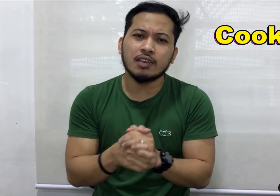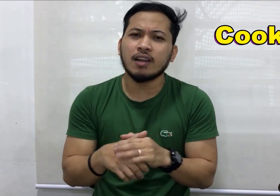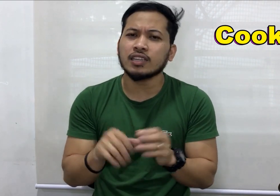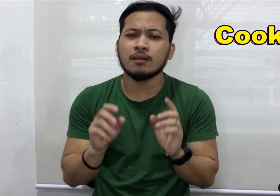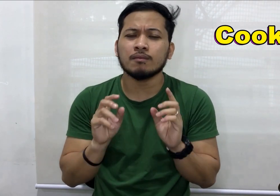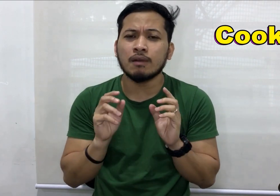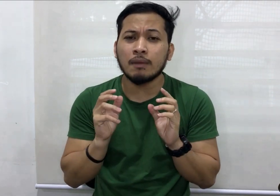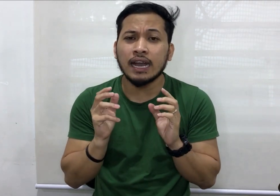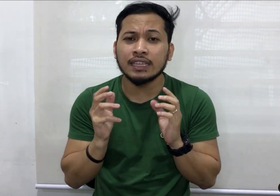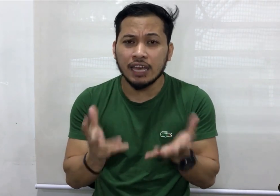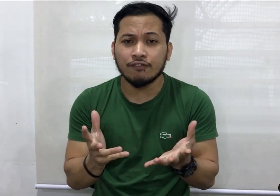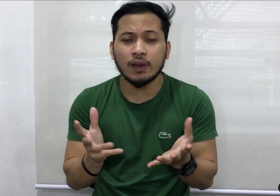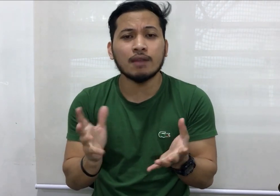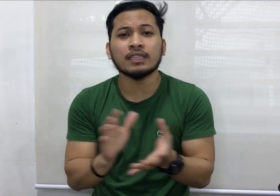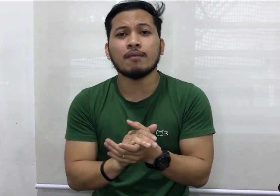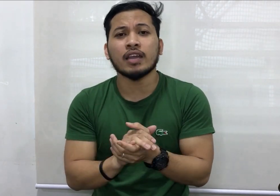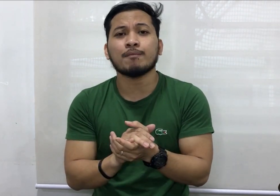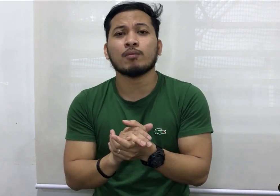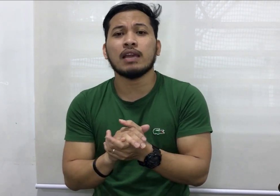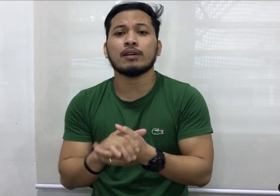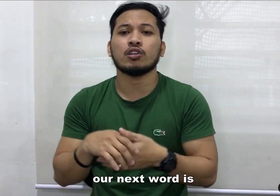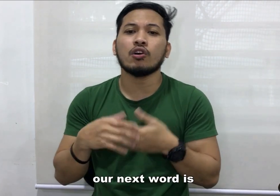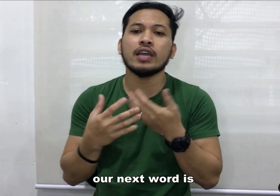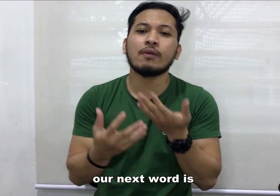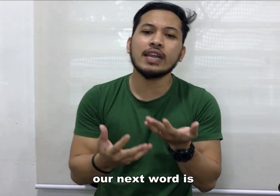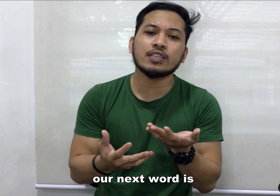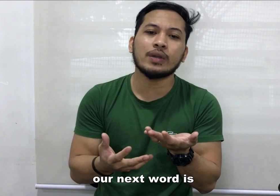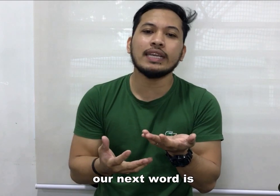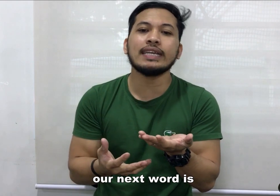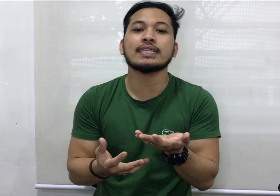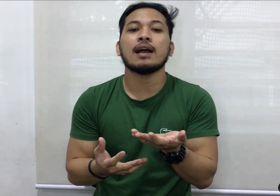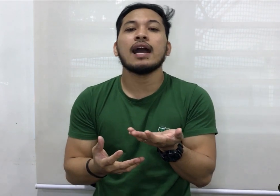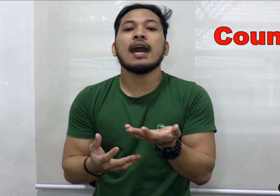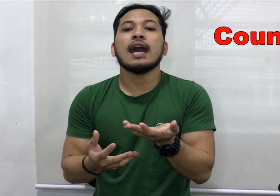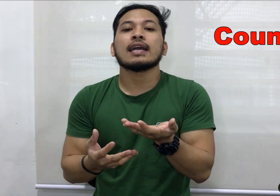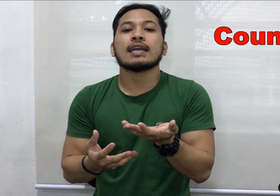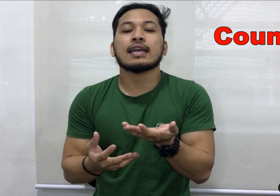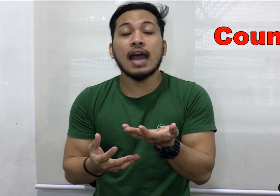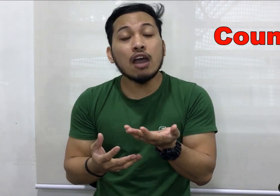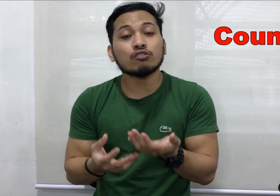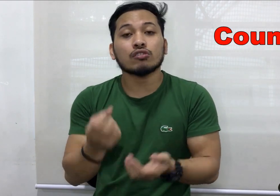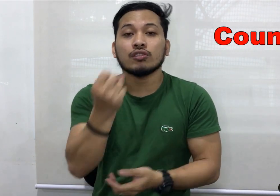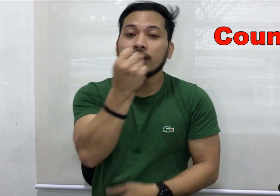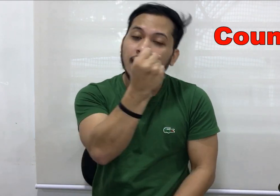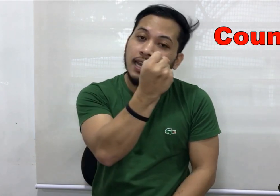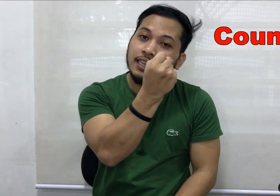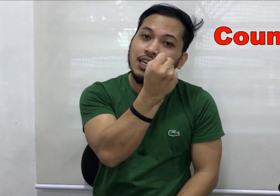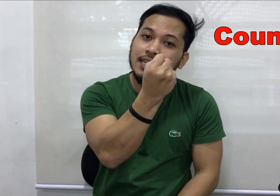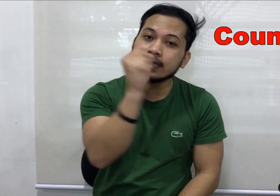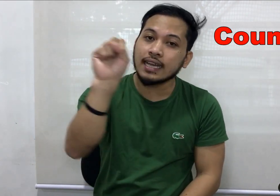kayo ng mga deaf, wala naman tayong magiging problema doon. Okay, our next word is count. Naka-letter S